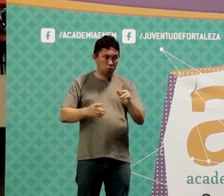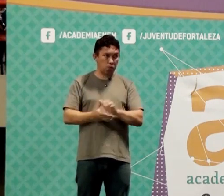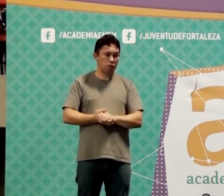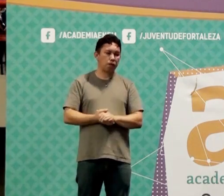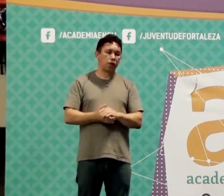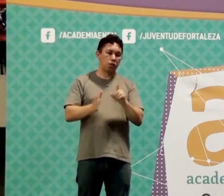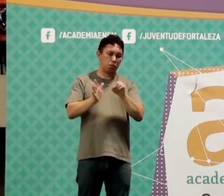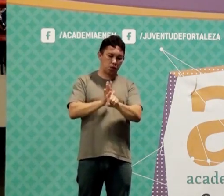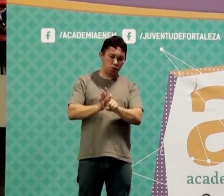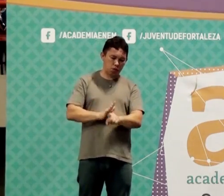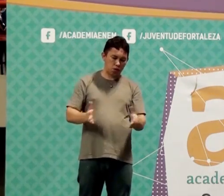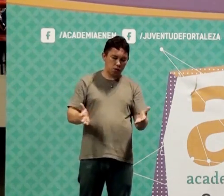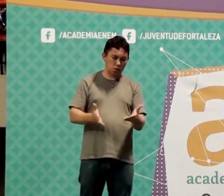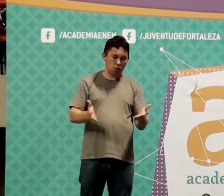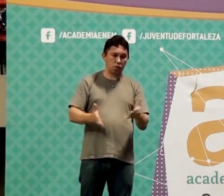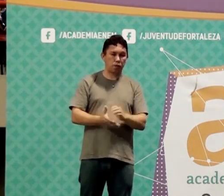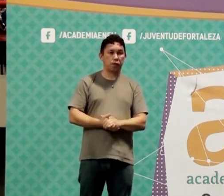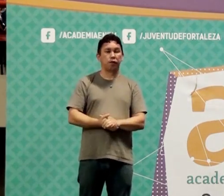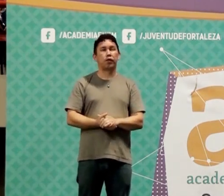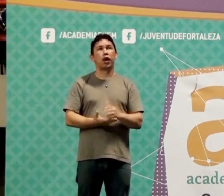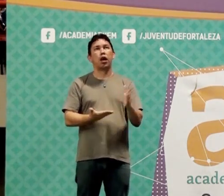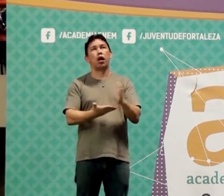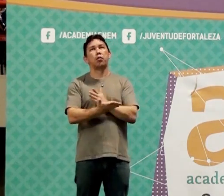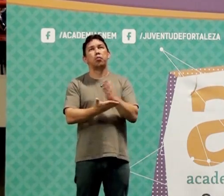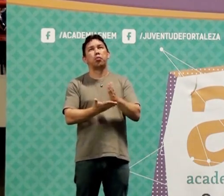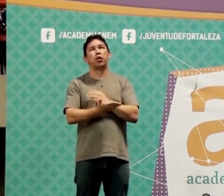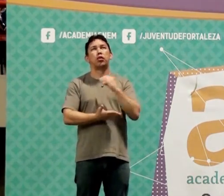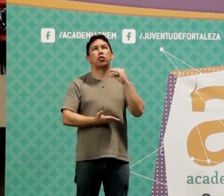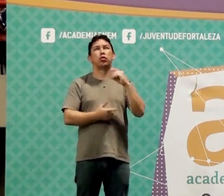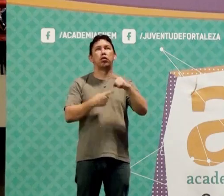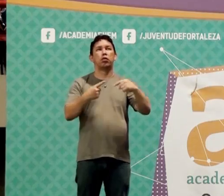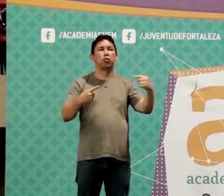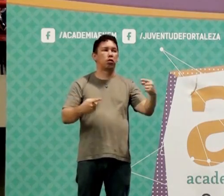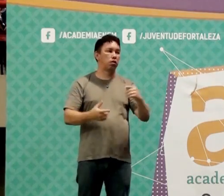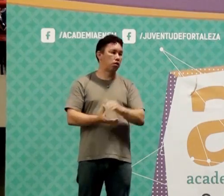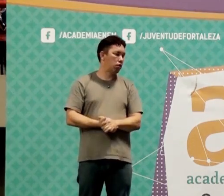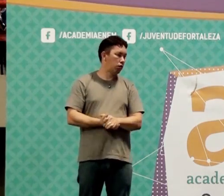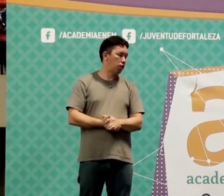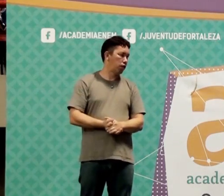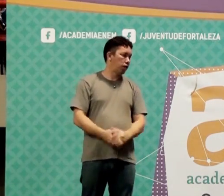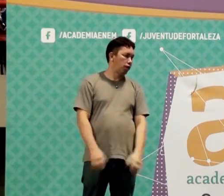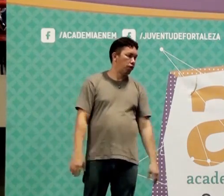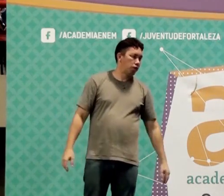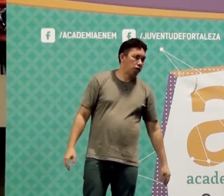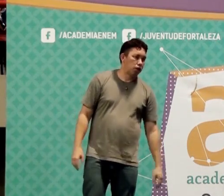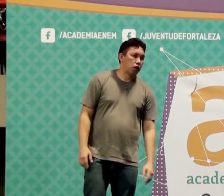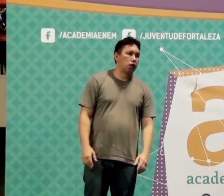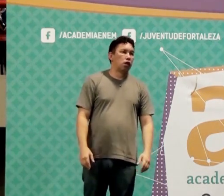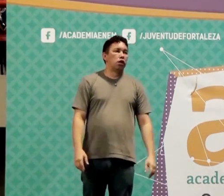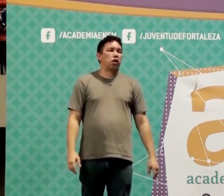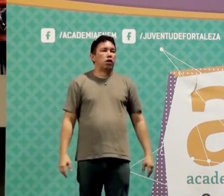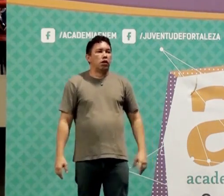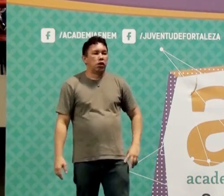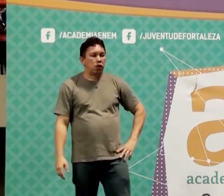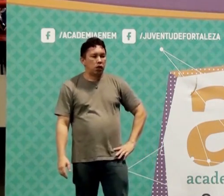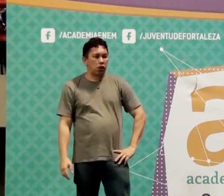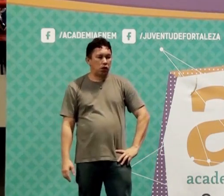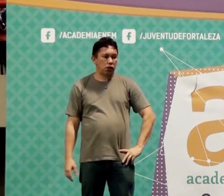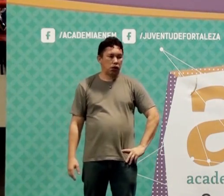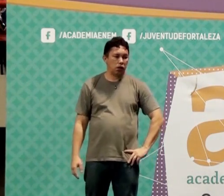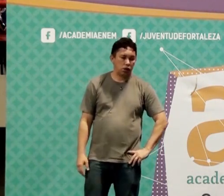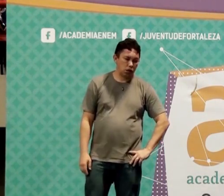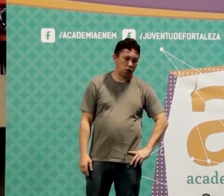Como é que eu vou saber que é a peste negra? Ele vai botar a data. Pode ter certeza. Ele vai botar lá, ó, um texto falando de